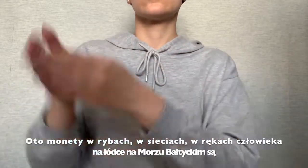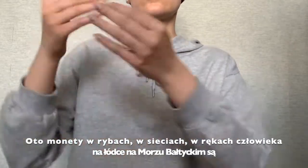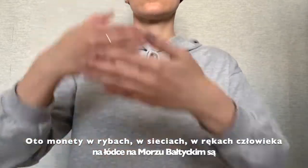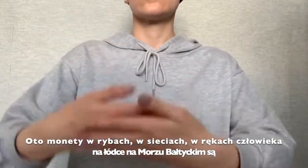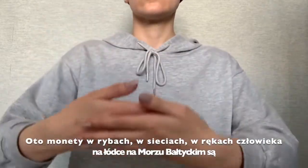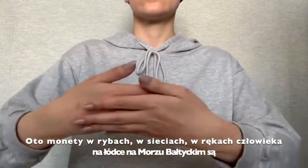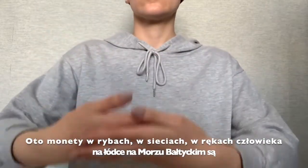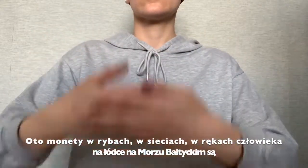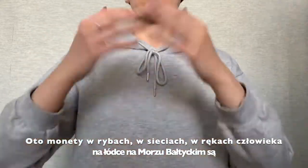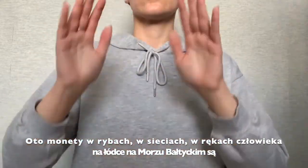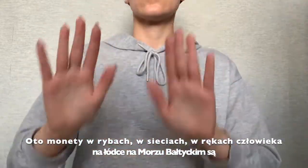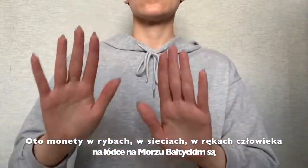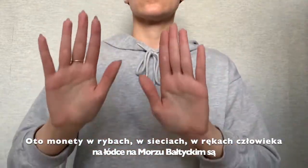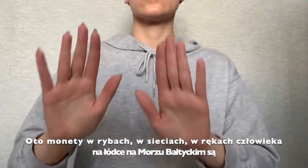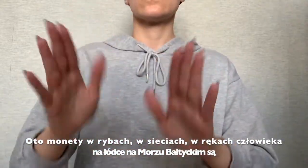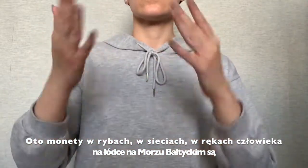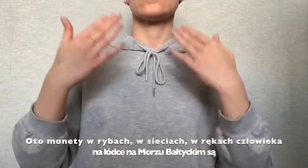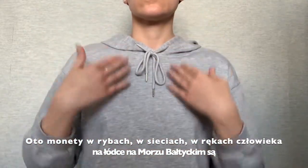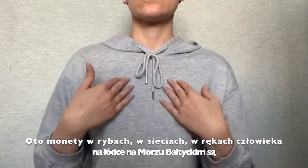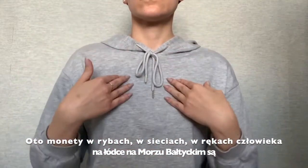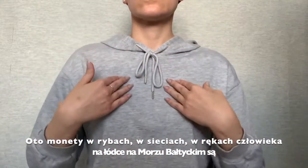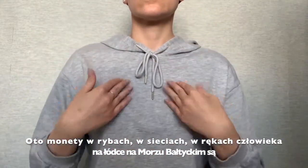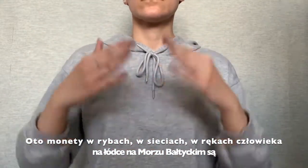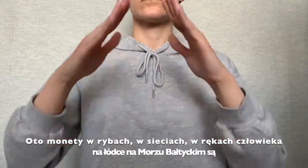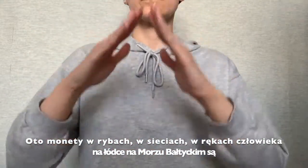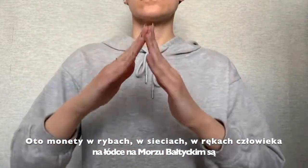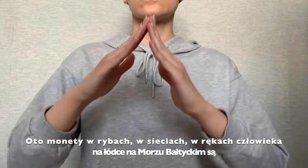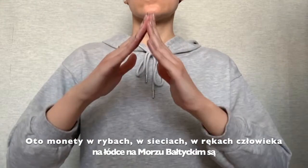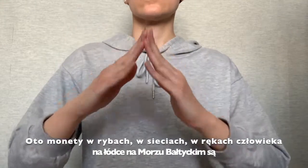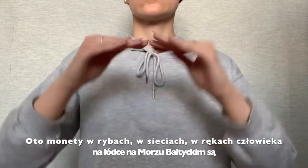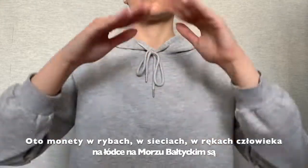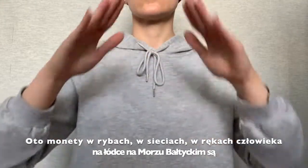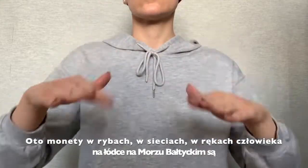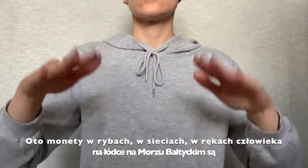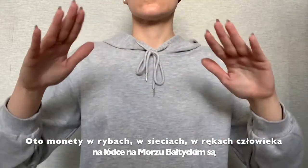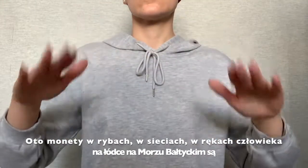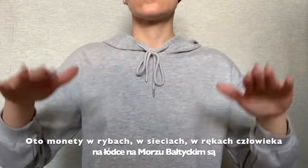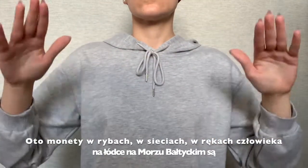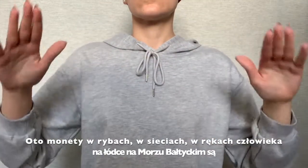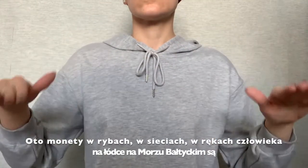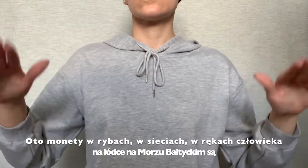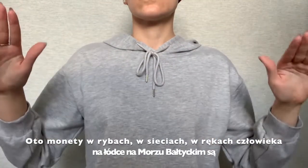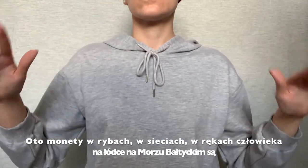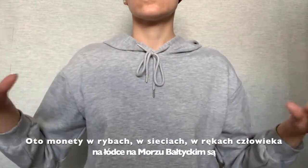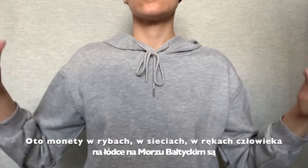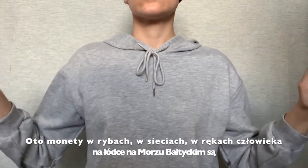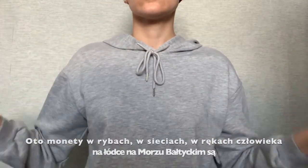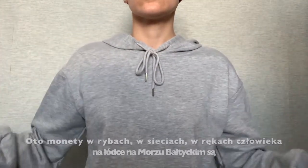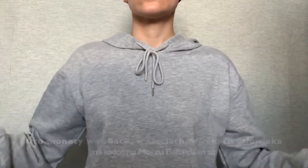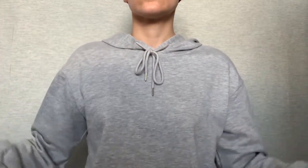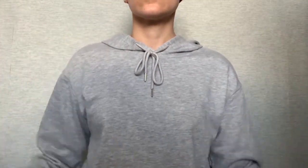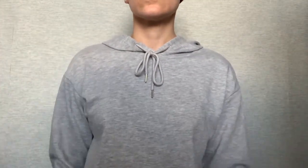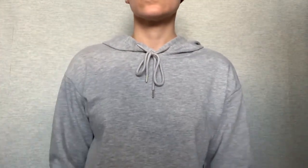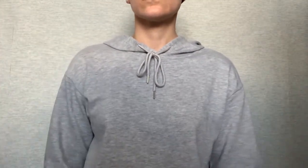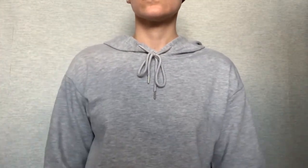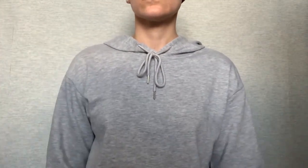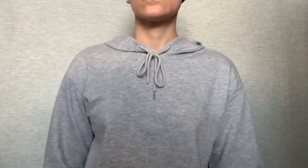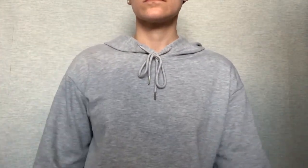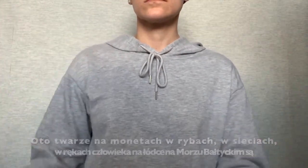rybach, sieciach, rękach człowieka na łódce na Morzu Bałtyckim są.